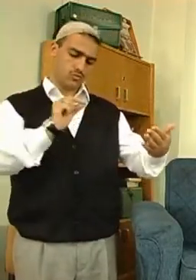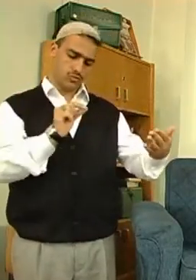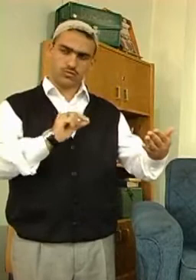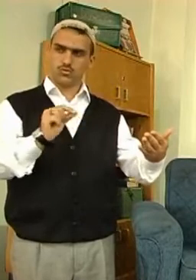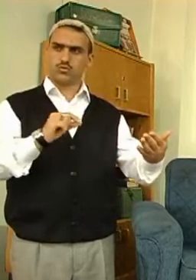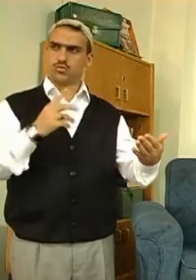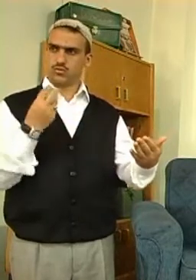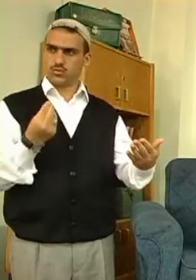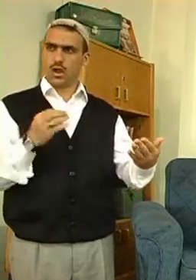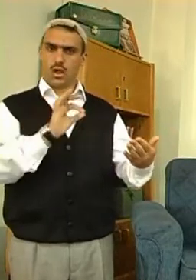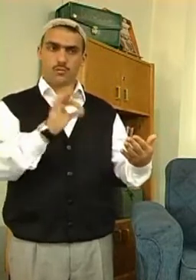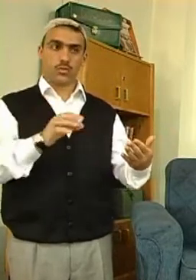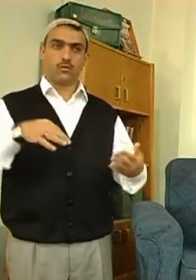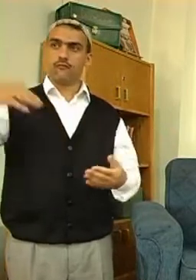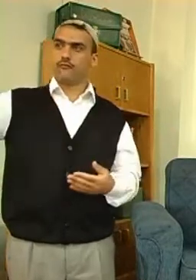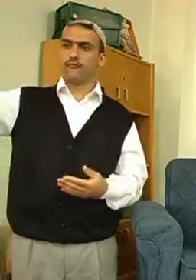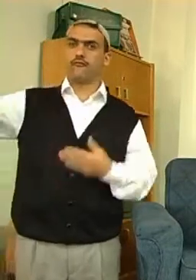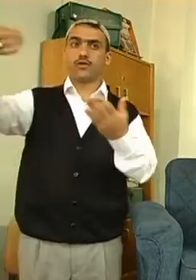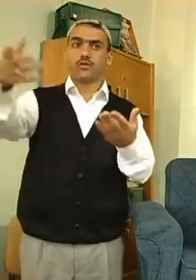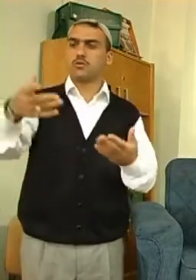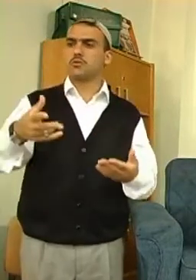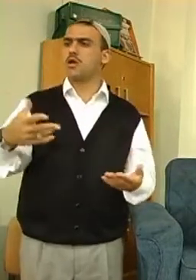satılır. İşte hocamdan dinlemiştik.